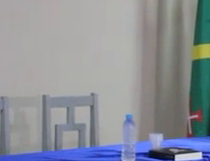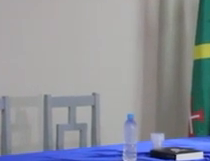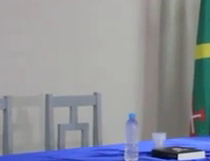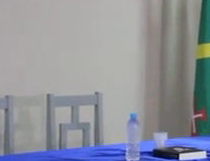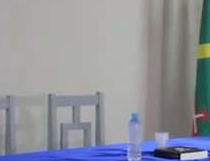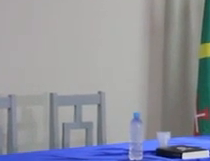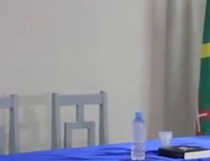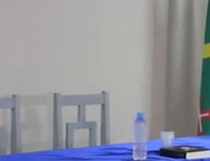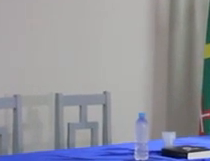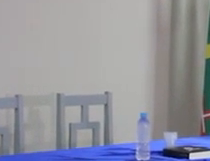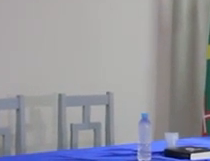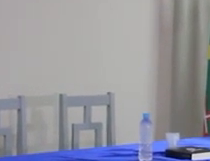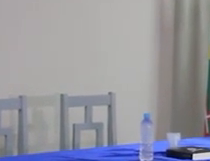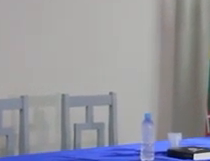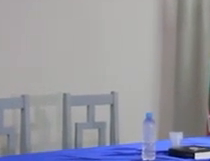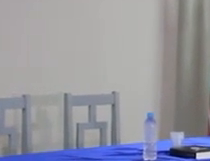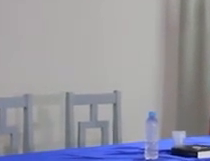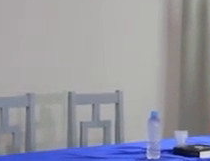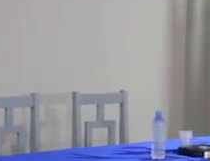assim que acontece?